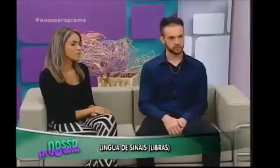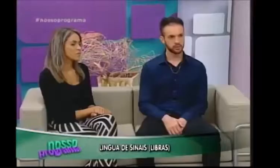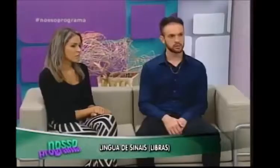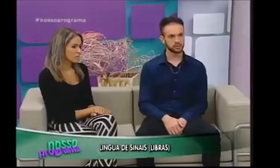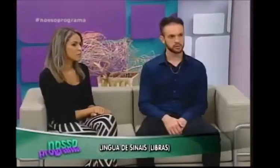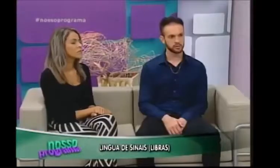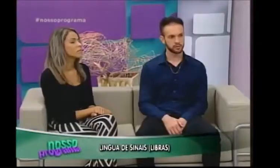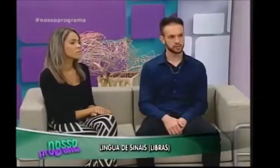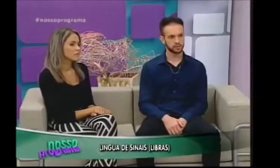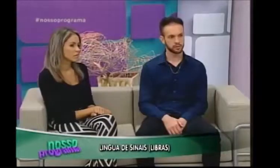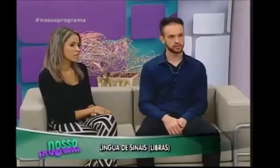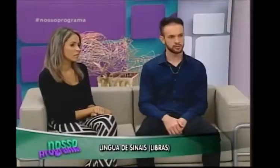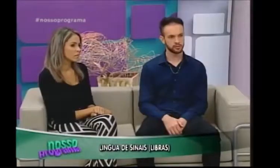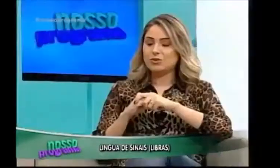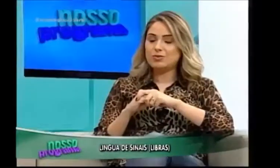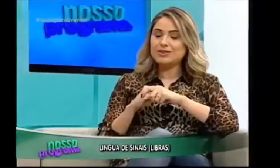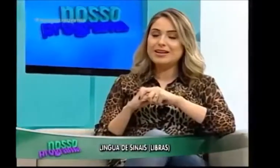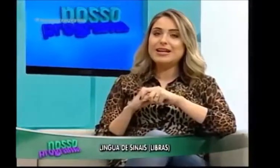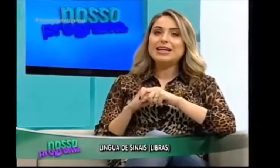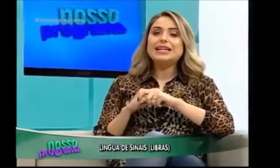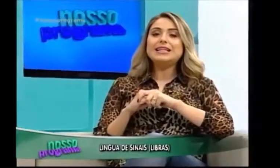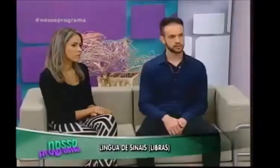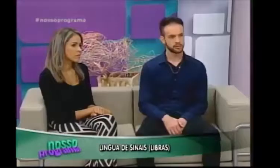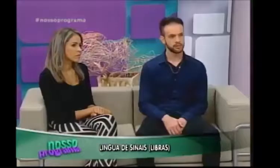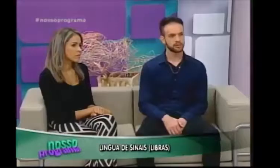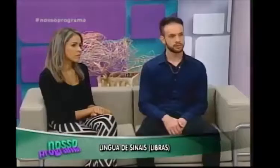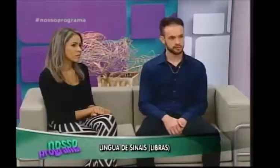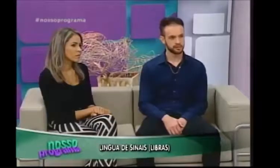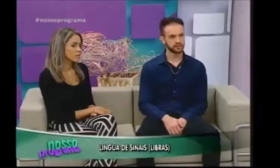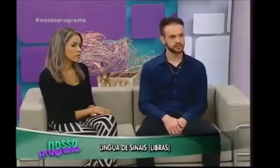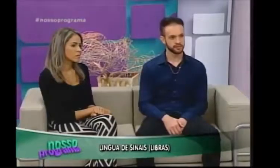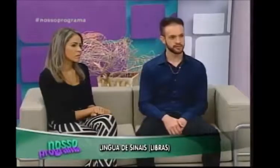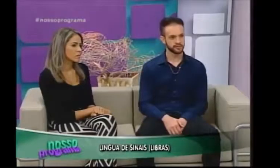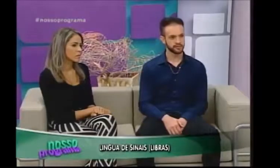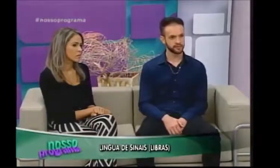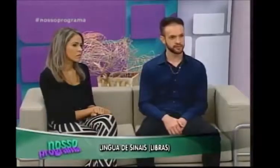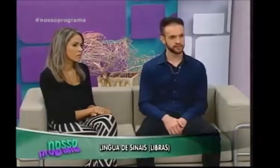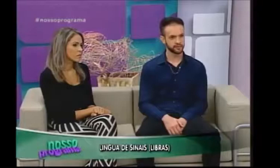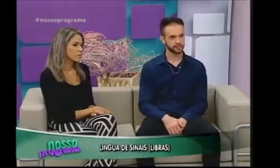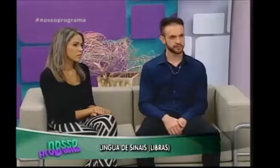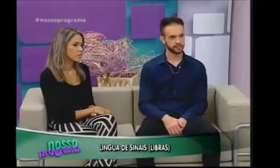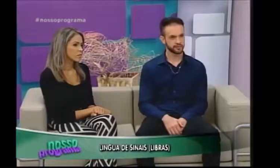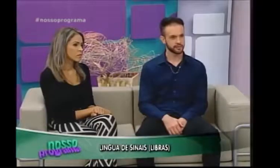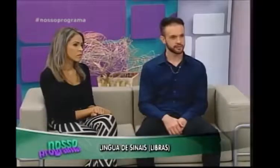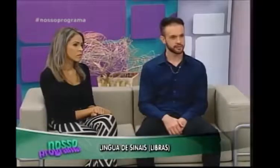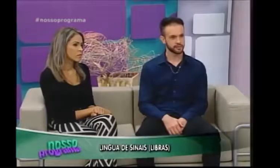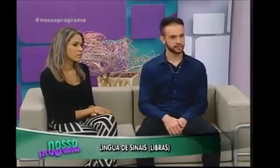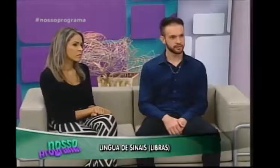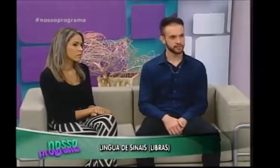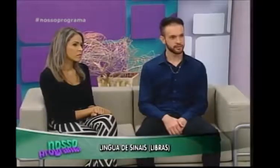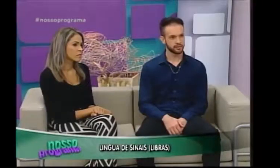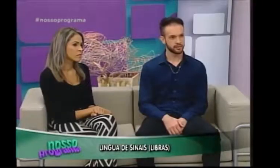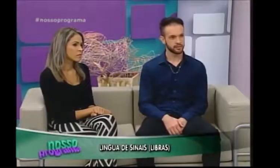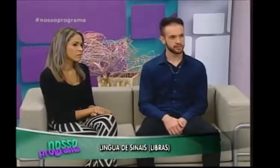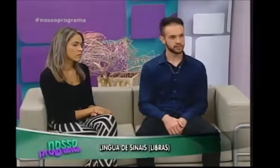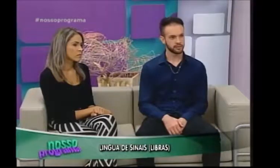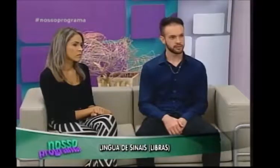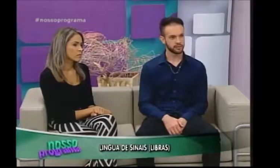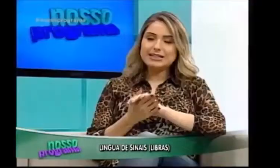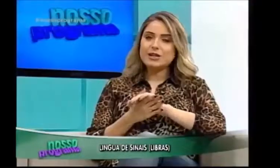que foi essa questão da educação. E como eu acho importante a gente falar isso, sempre que eu recebo alguém aqui que tem